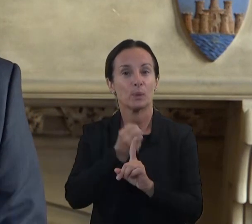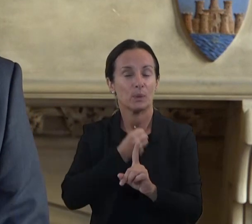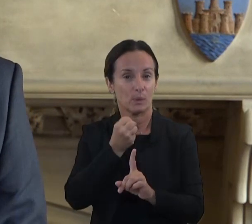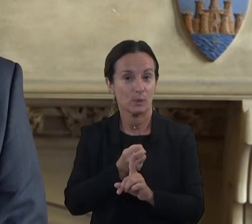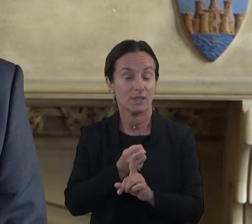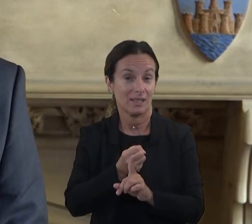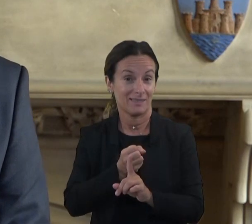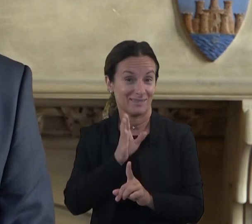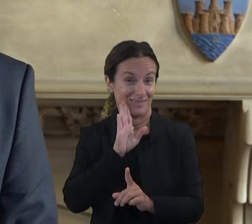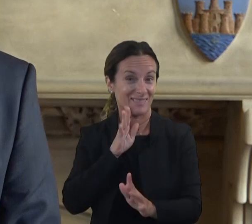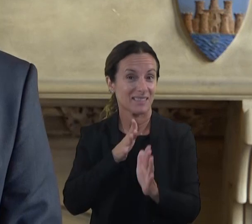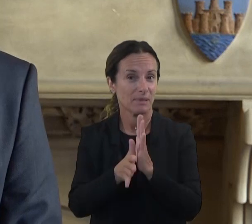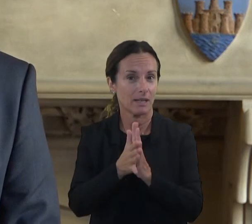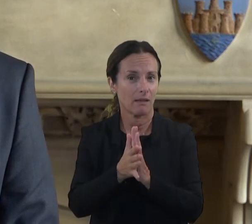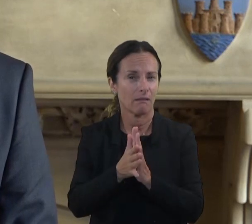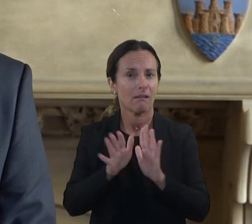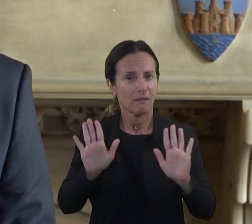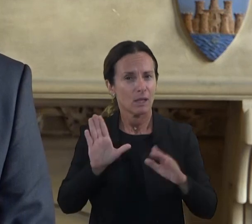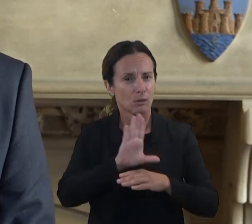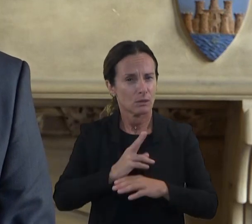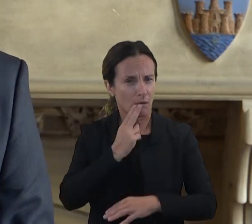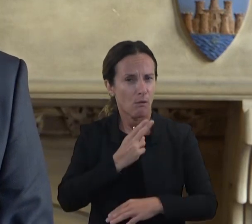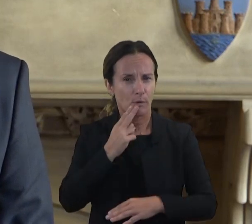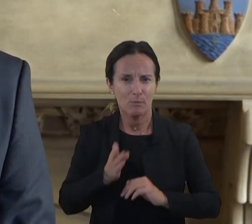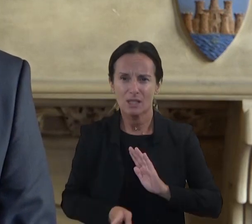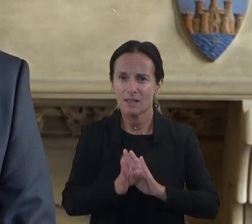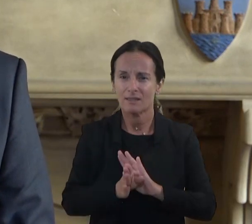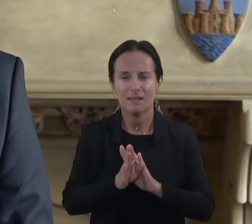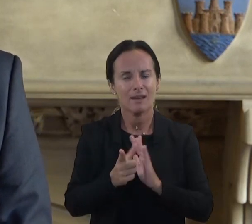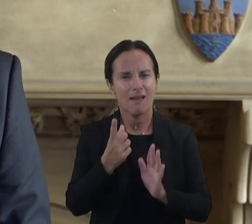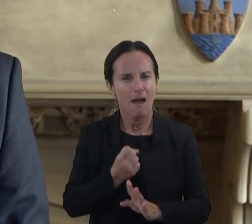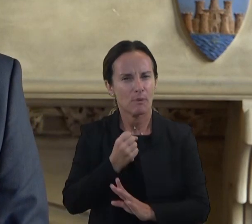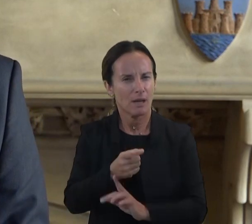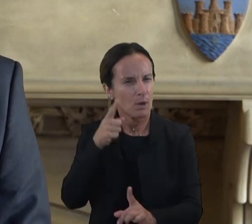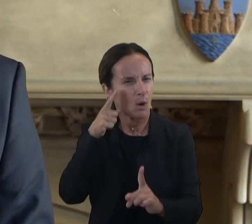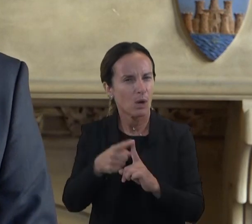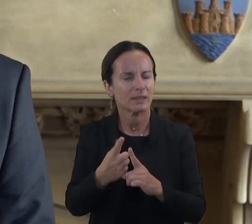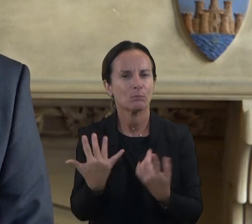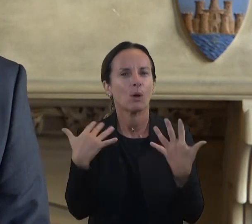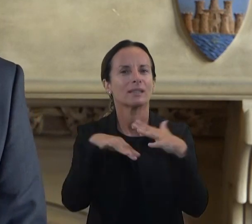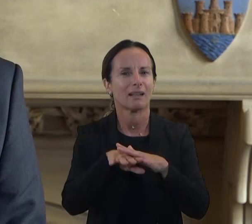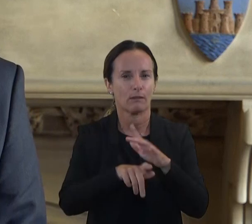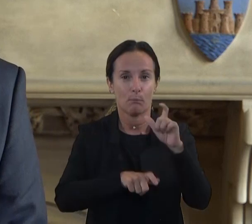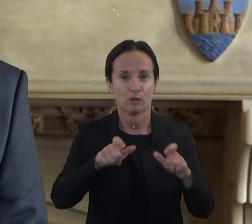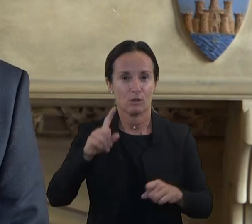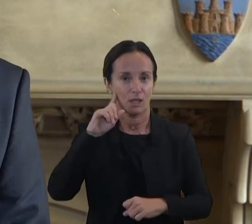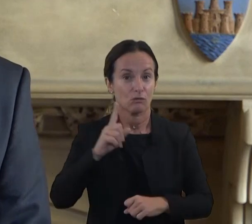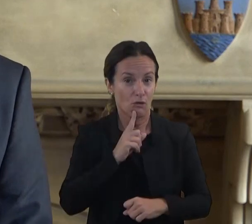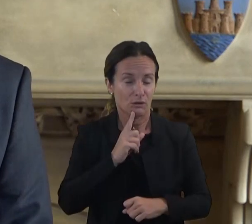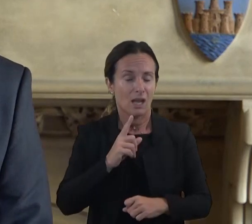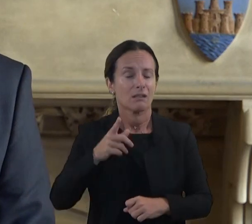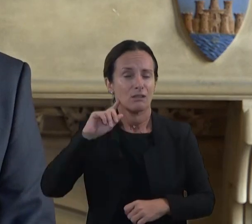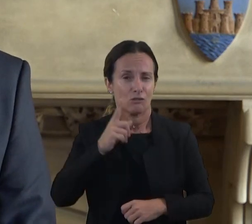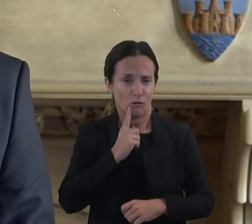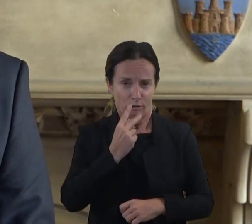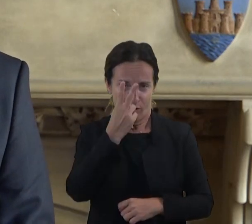nosotros seguiremos apoyando a todo lo que tenga que ver con esa integración, en este caso de las personas sordas y las personas